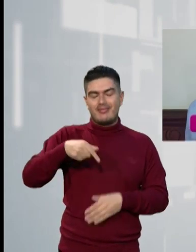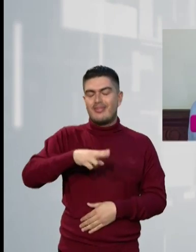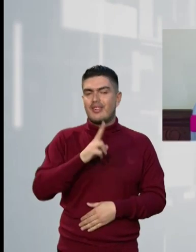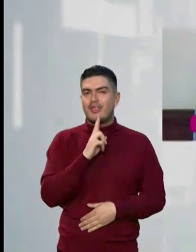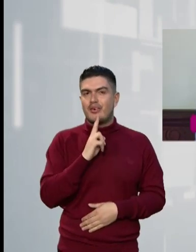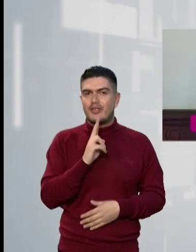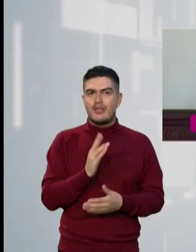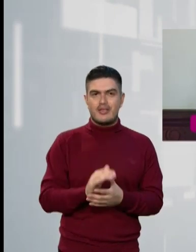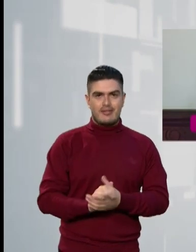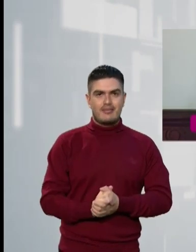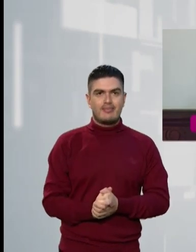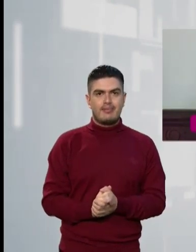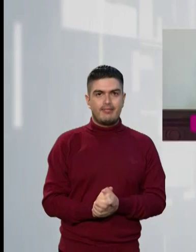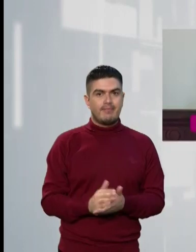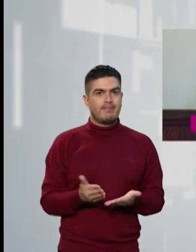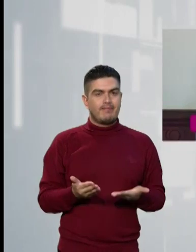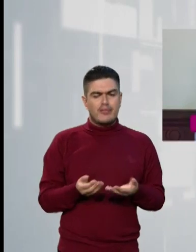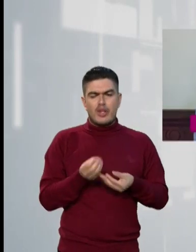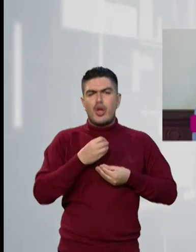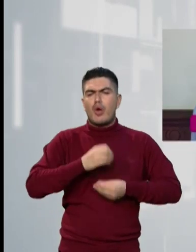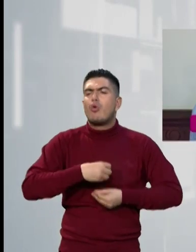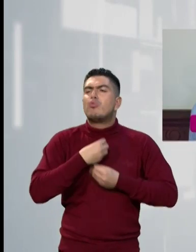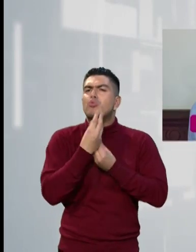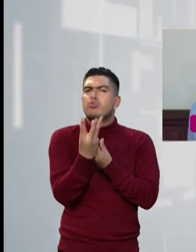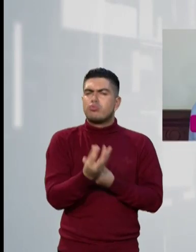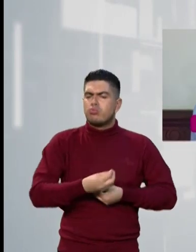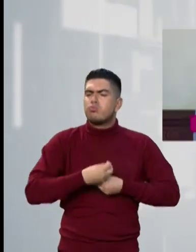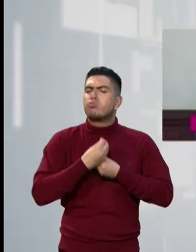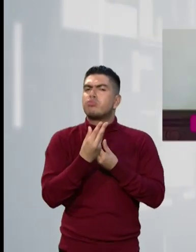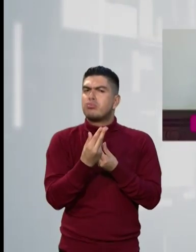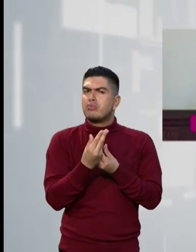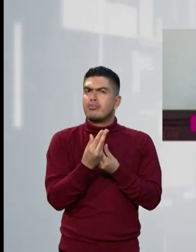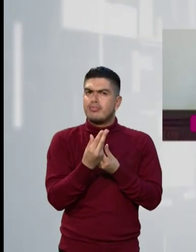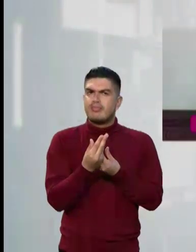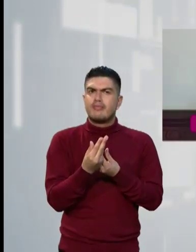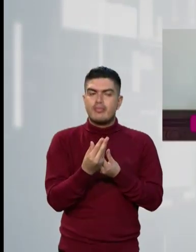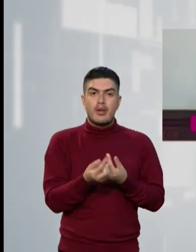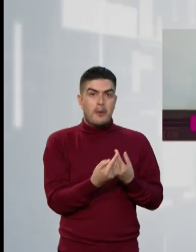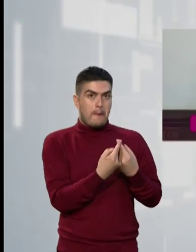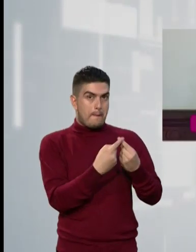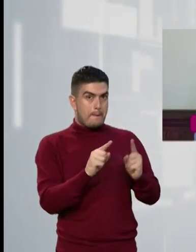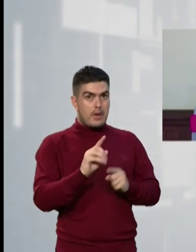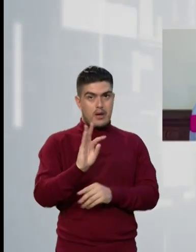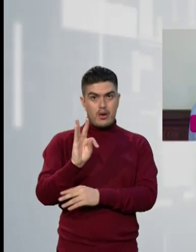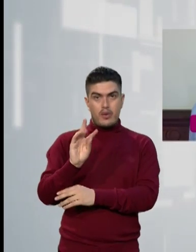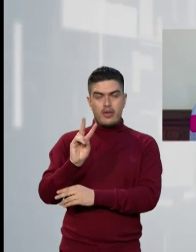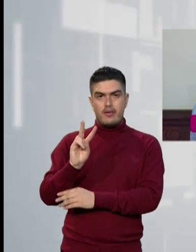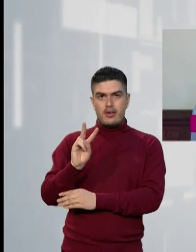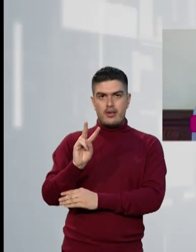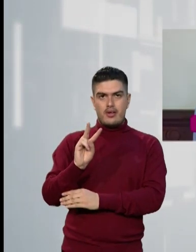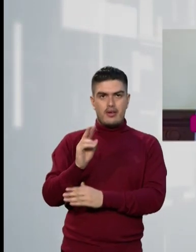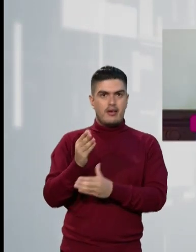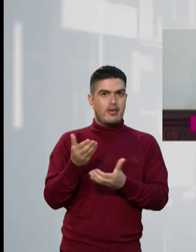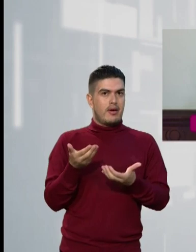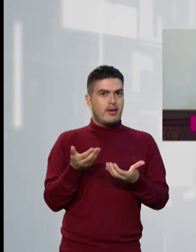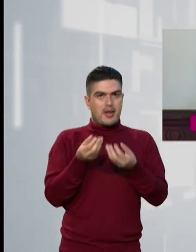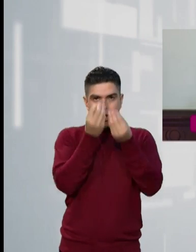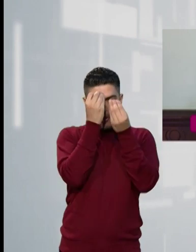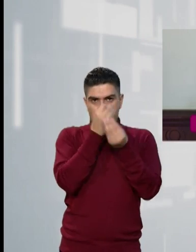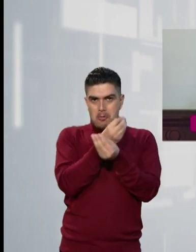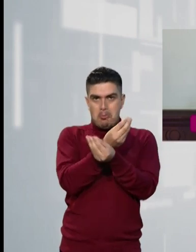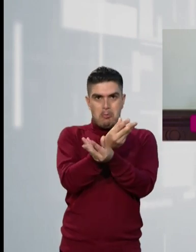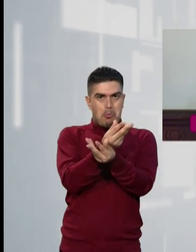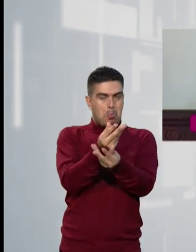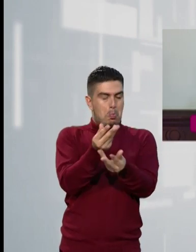la palabra expresarse lo que no hay a veces los medios de comunicación apropiados para que transmitan